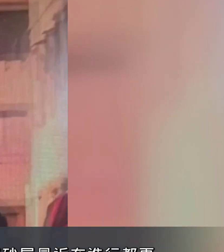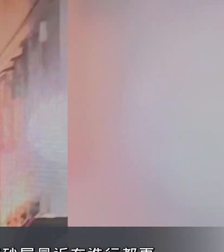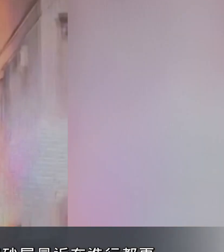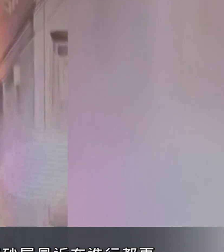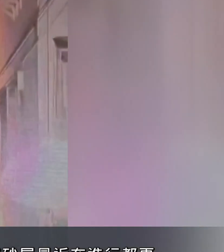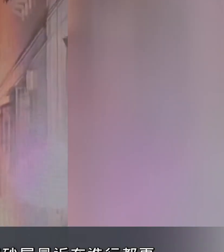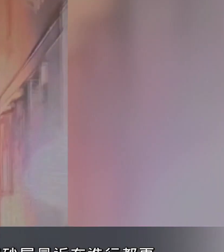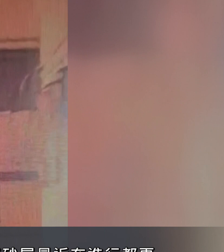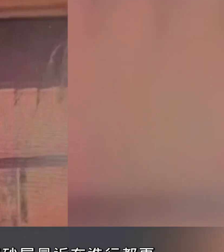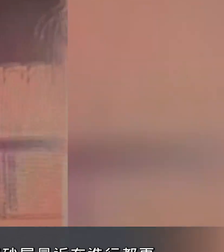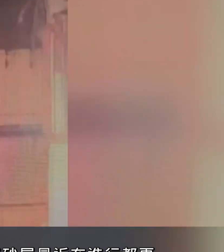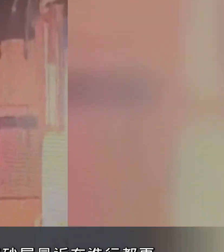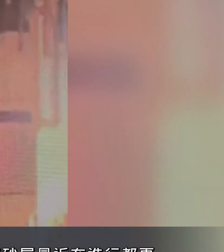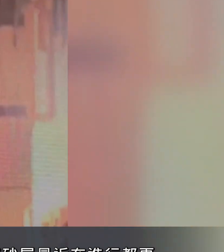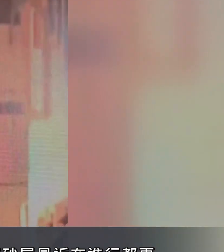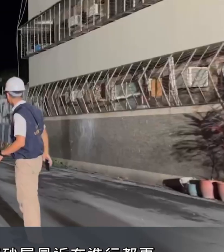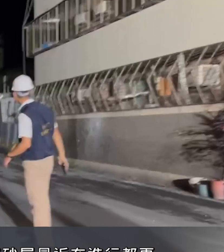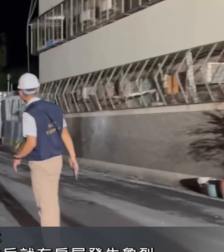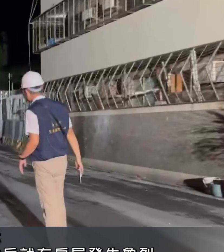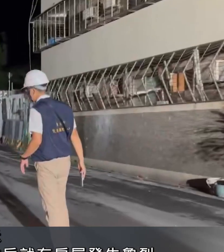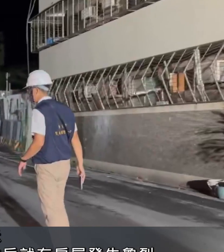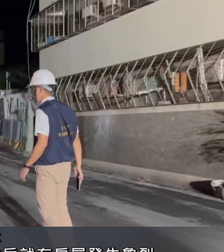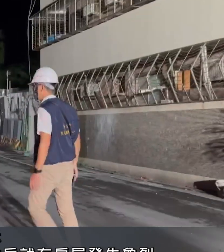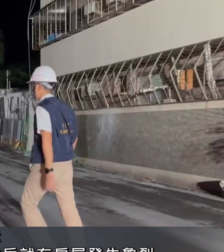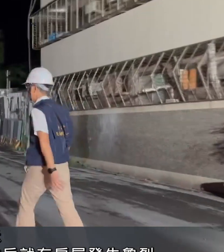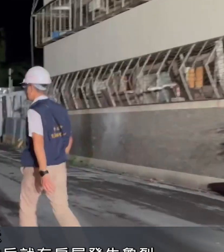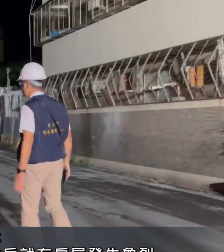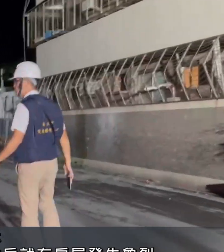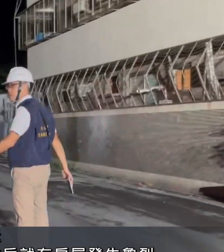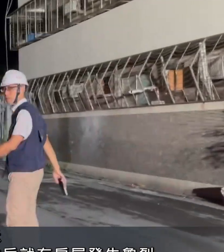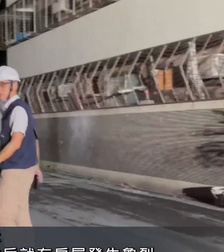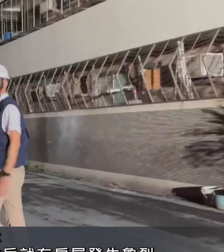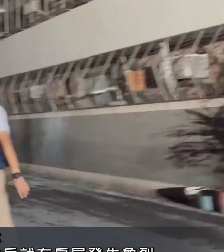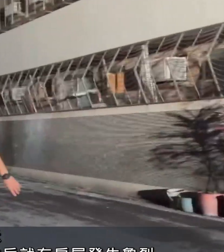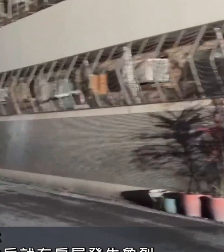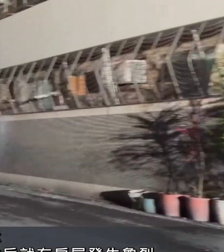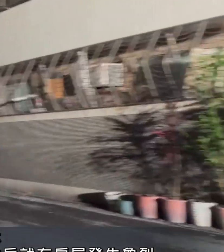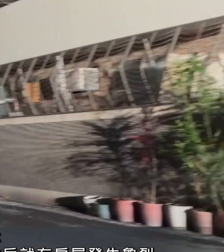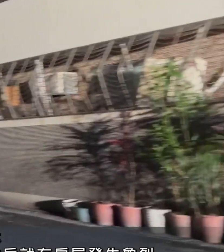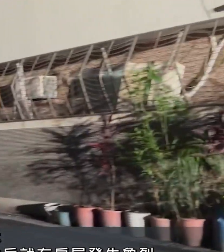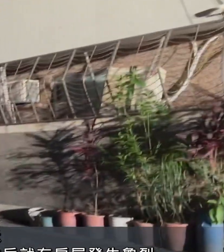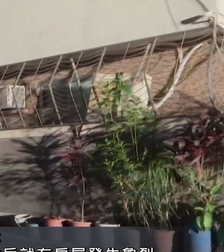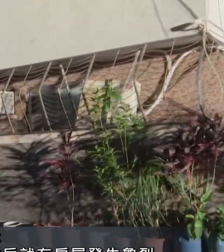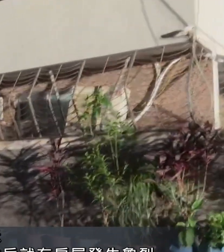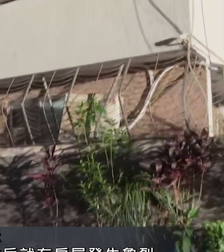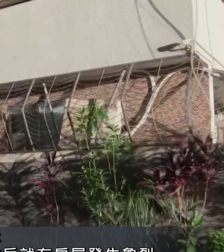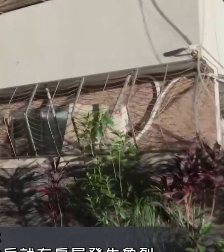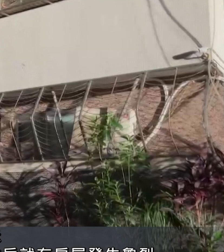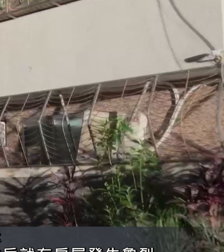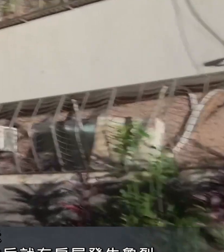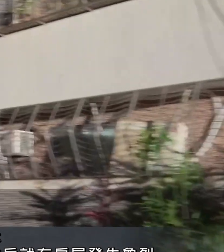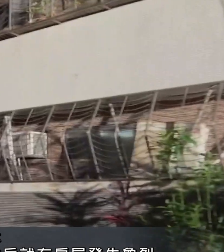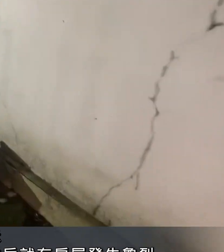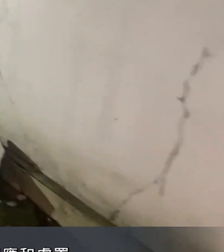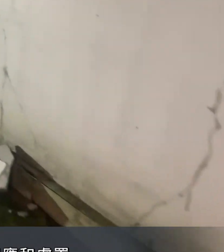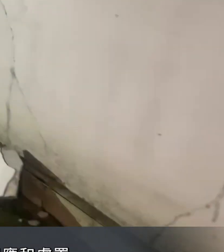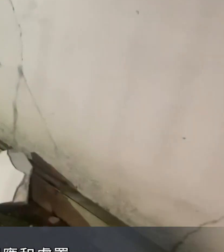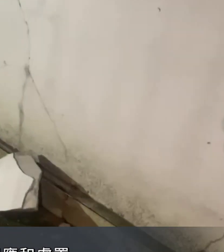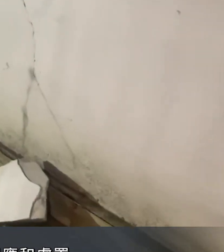沙屋，最近在进行都更。根据北市议员表示，建案动工后，临近住户就有房屋发生龟裂，但向建商反